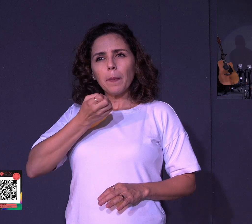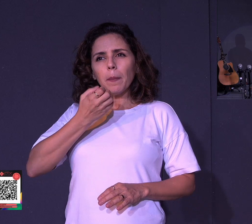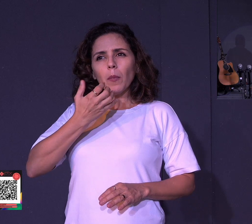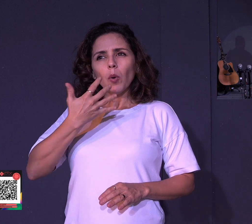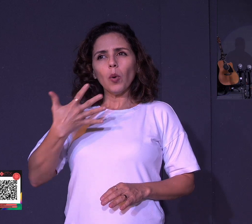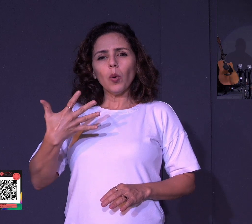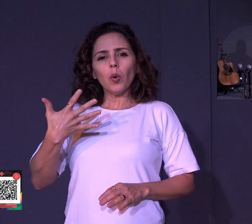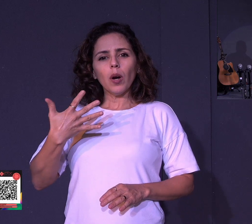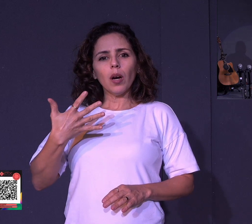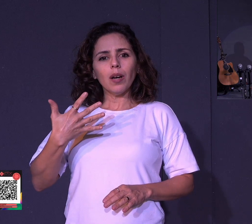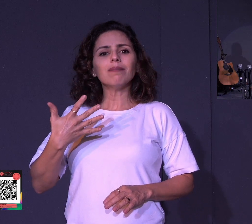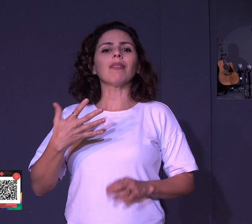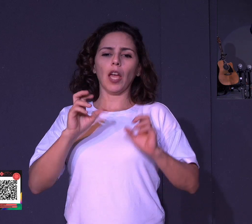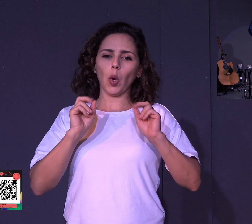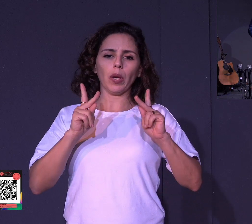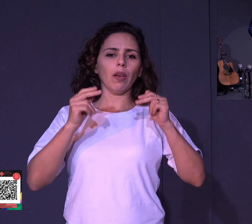ser o rastro da minha e da sua vida.